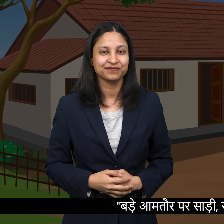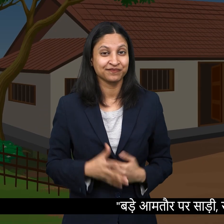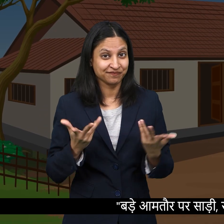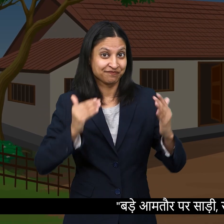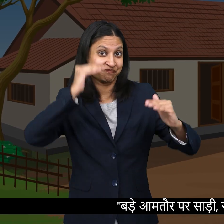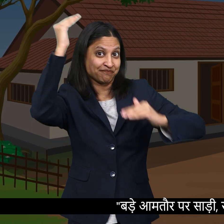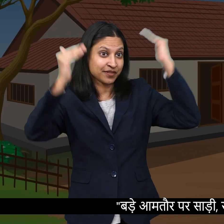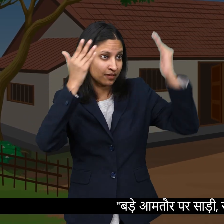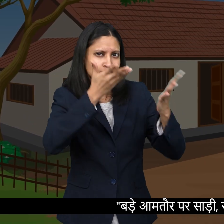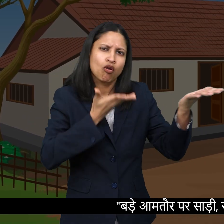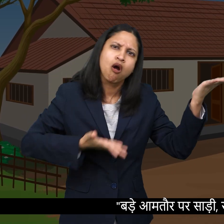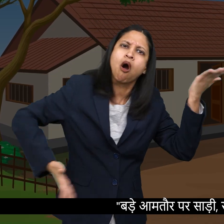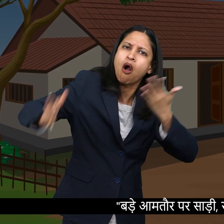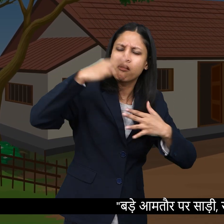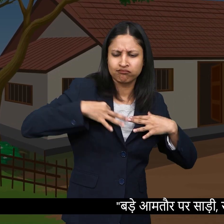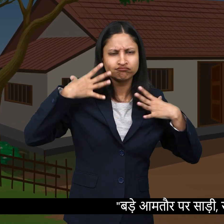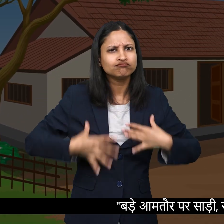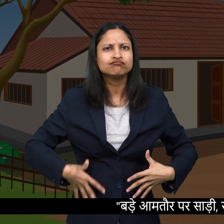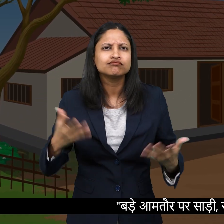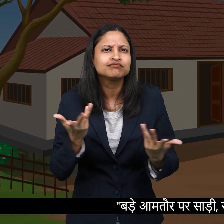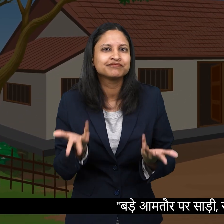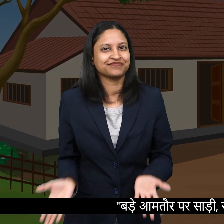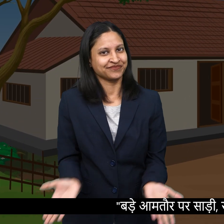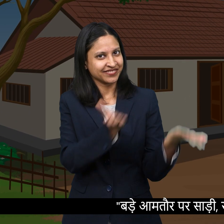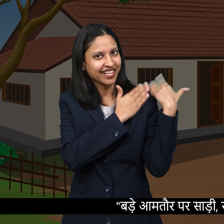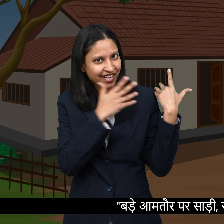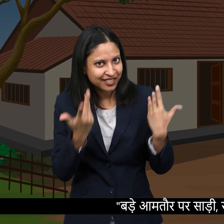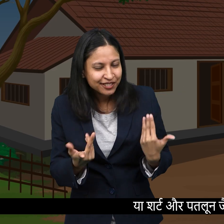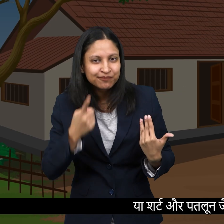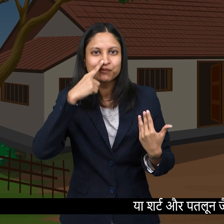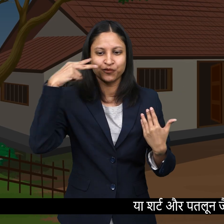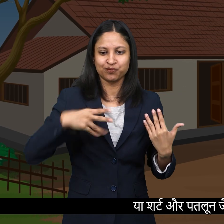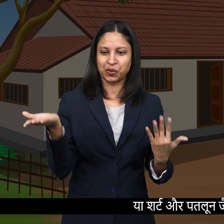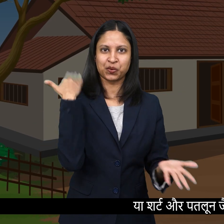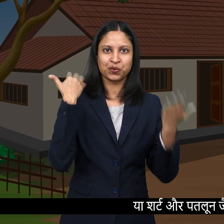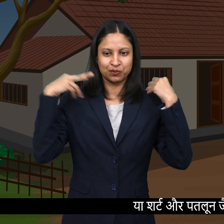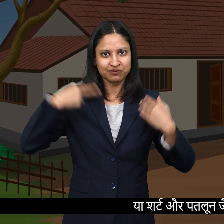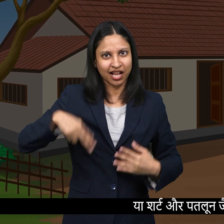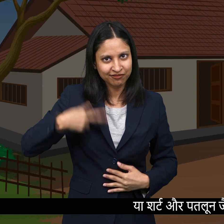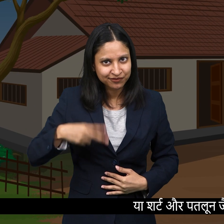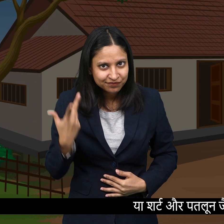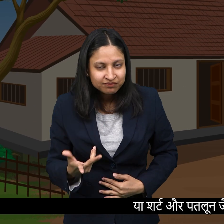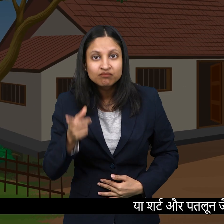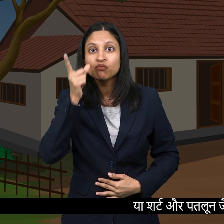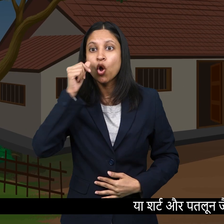बड़े आमतौर पर साड़ी, सलवार, कमीज, कुर्ता सेट या शर्ट और पतलून जैसे कपड़े पहनते हैं।